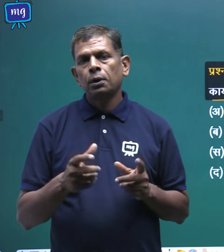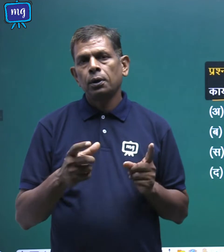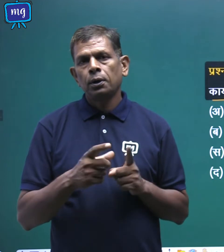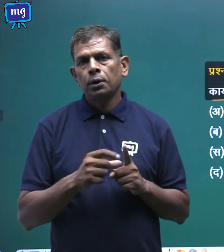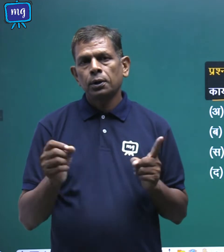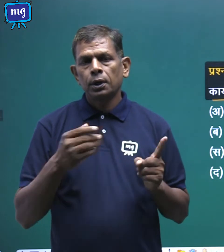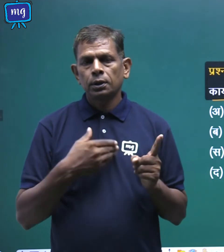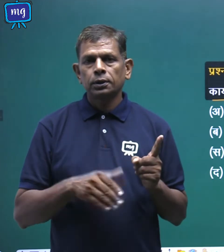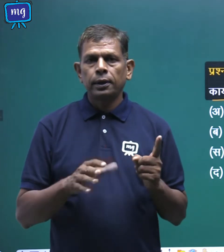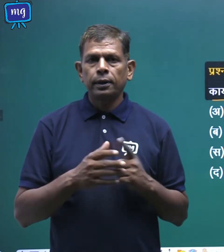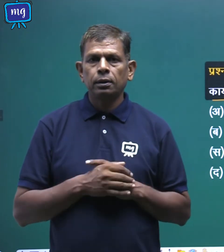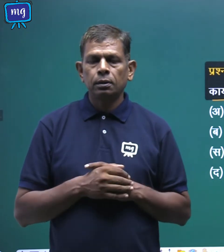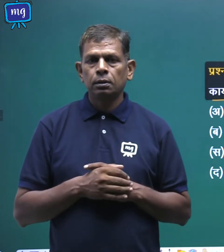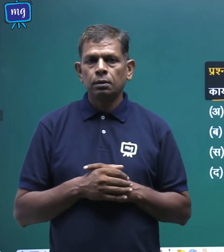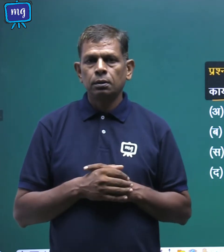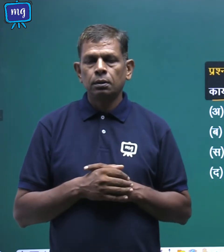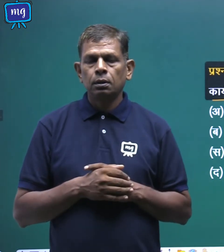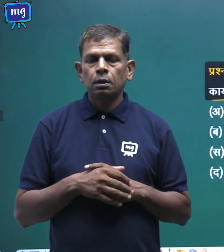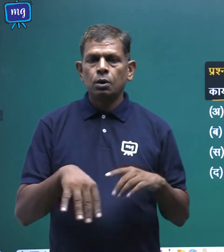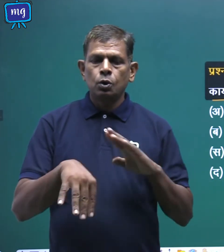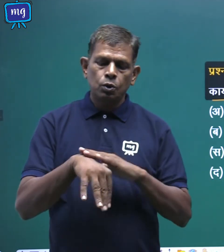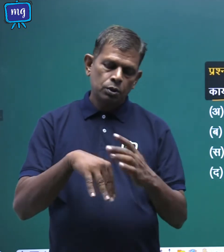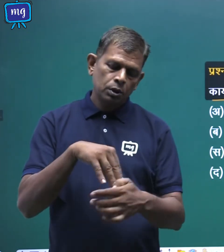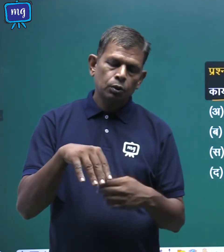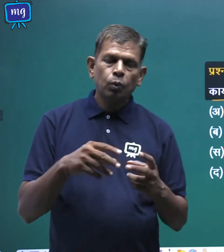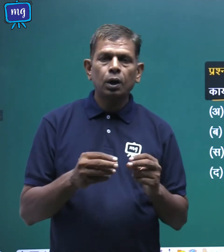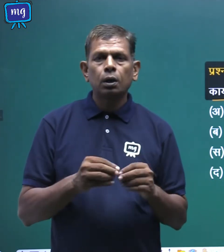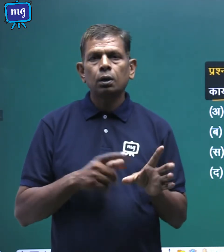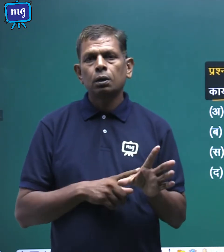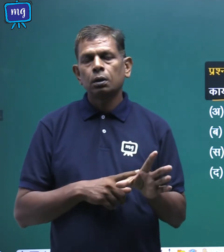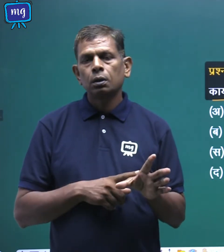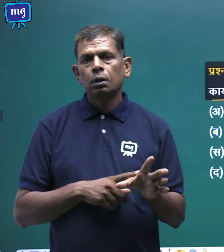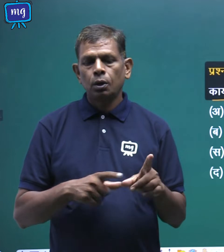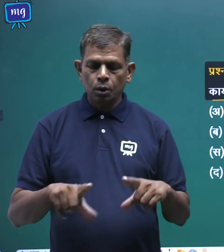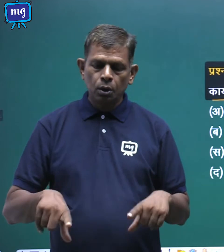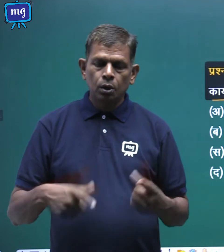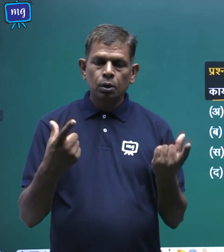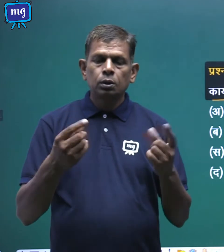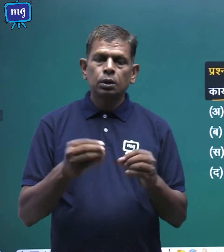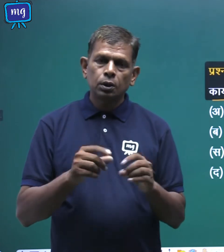जाता है जड़ द्वारा, तने द्वारा,